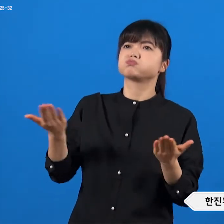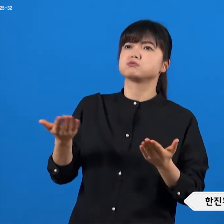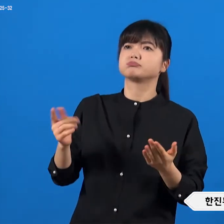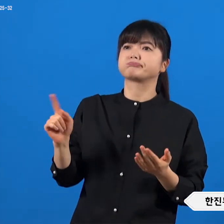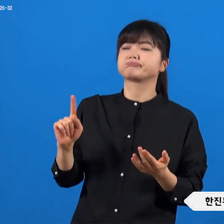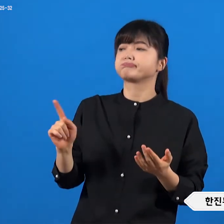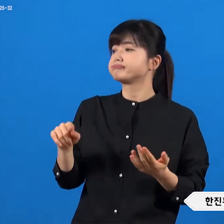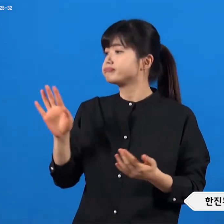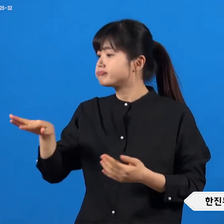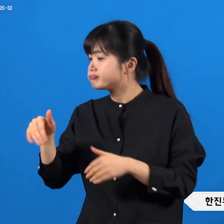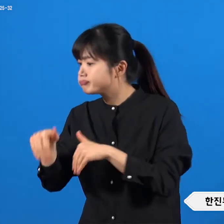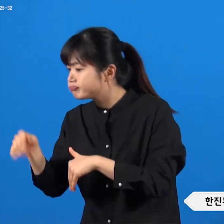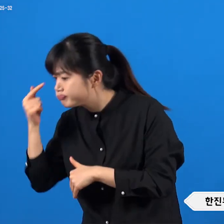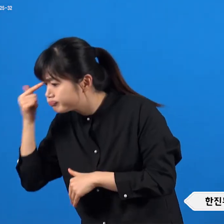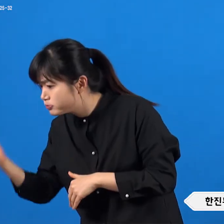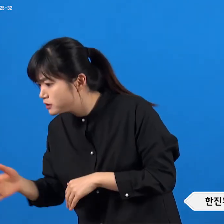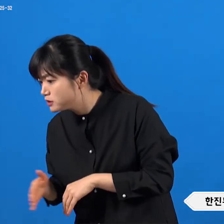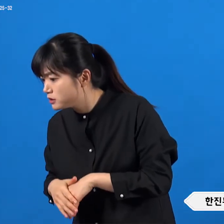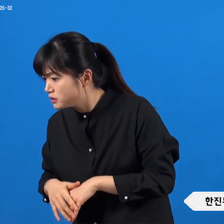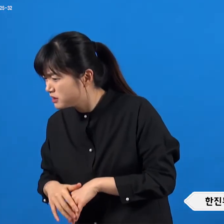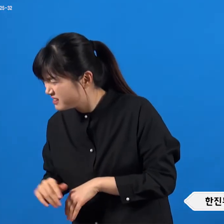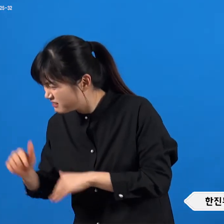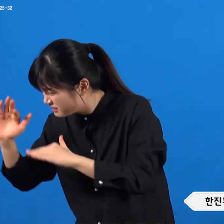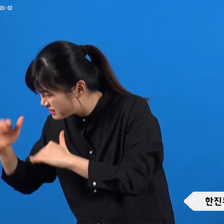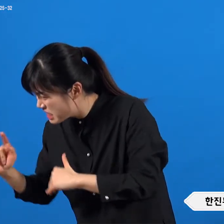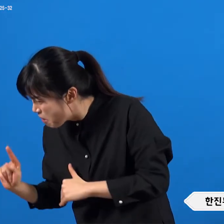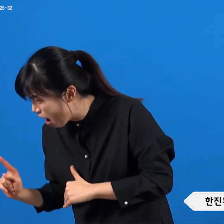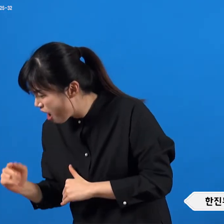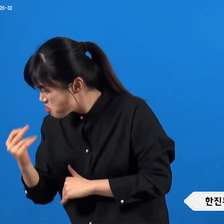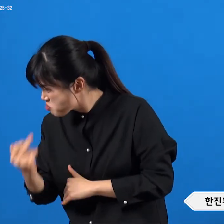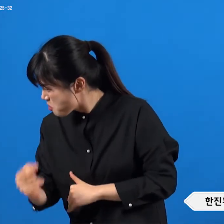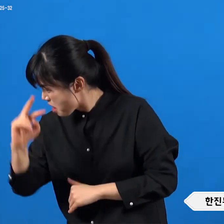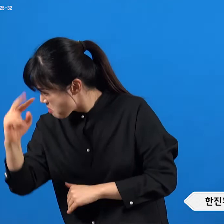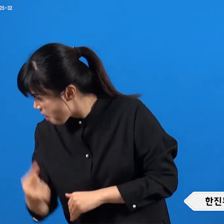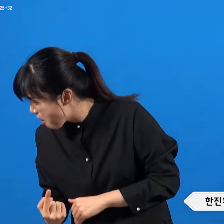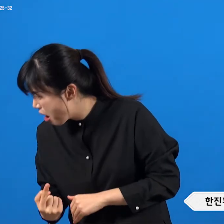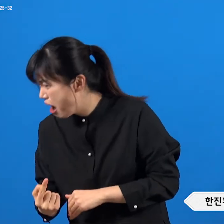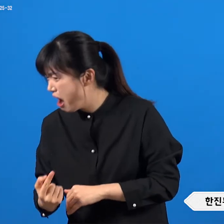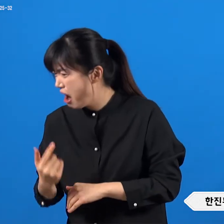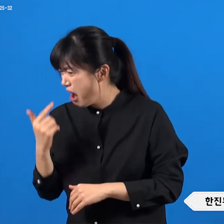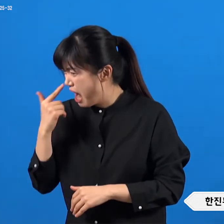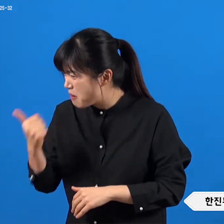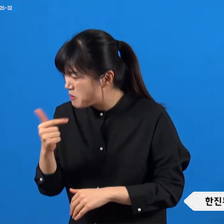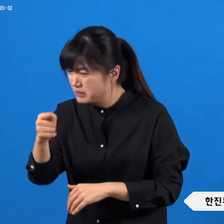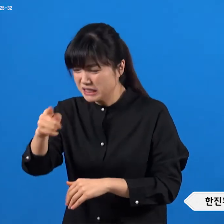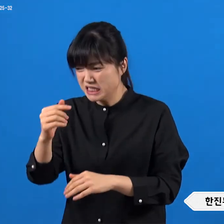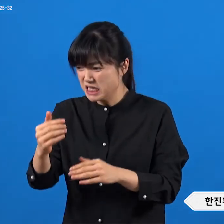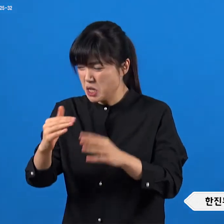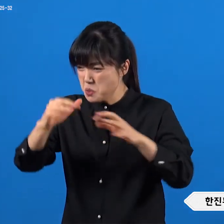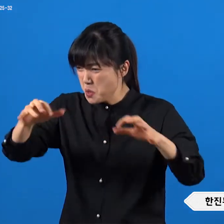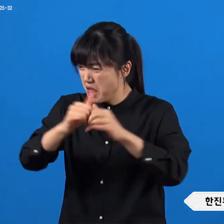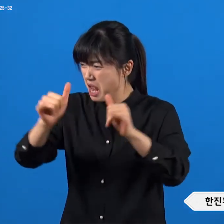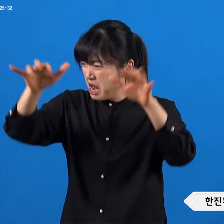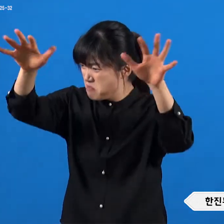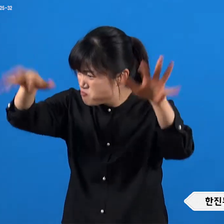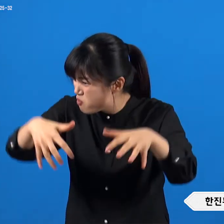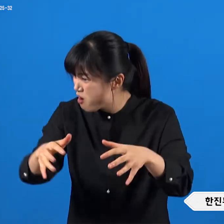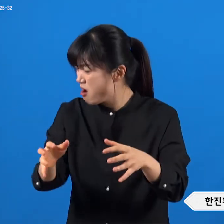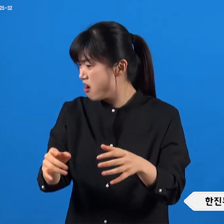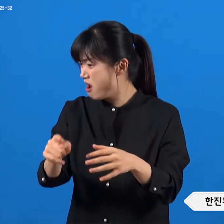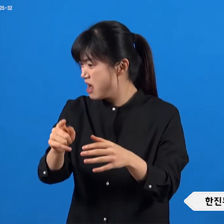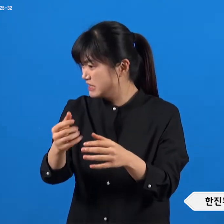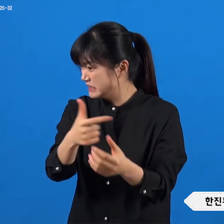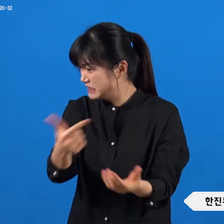일인지 종에게 물었더니 당신 동생이 돌아와서 아버지가 동네 사람들 불러